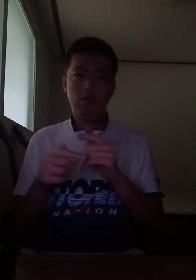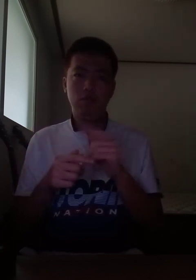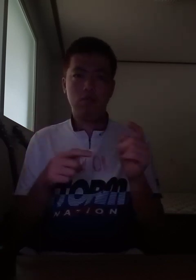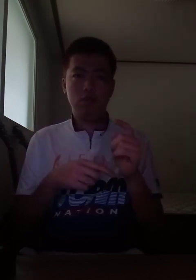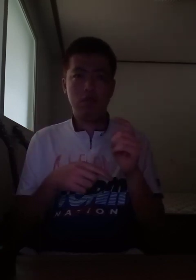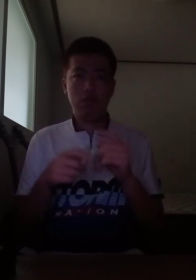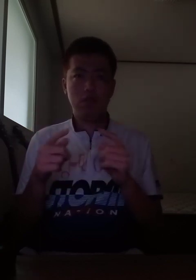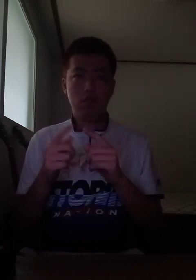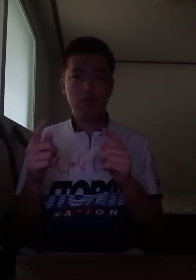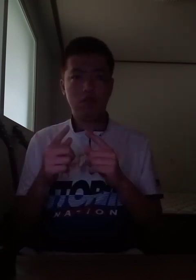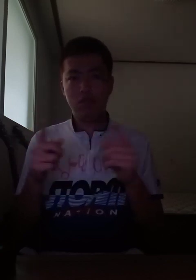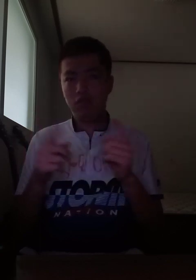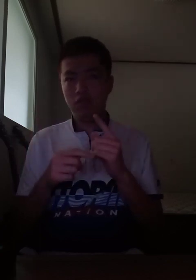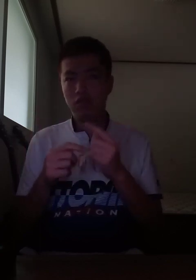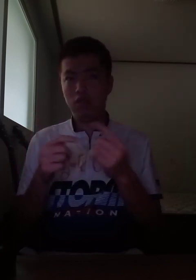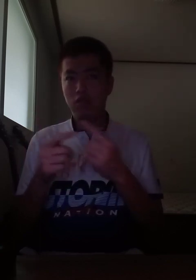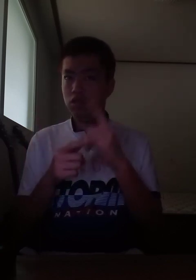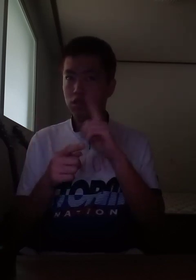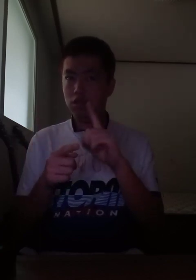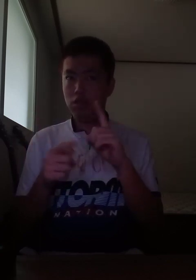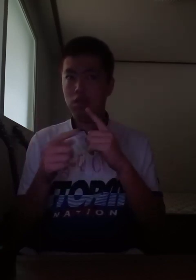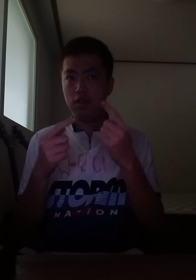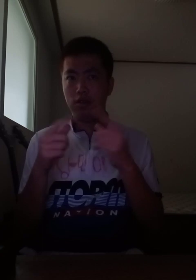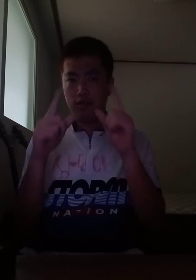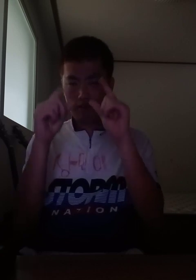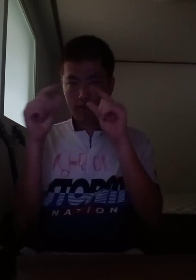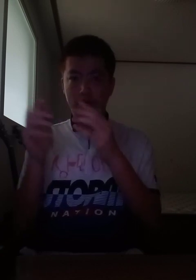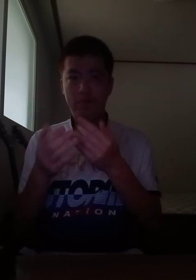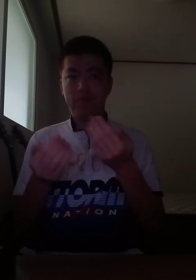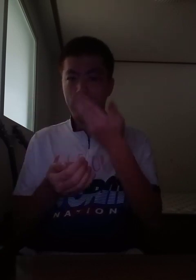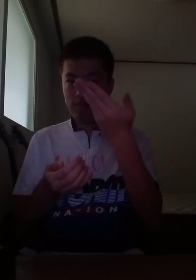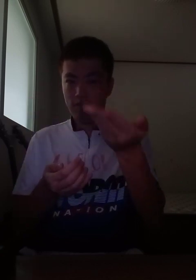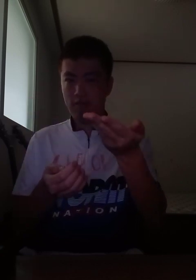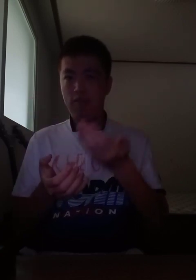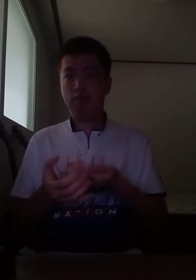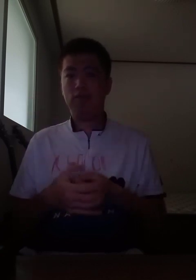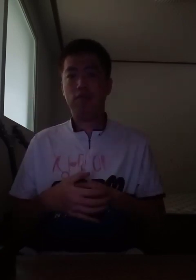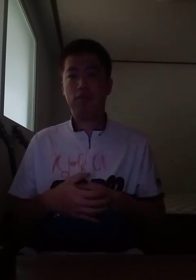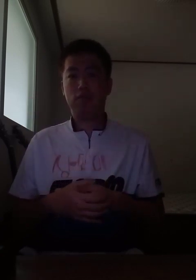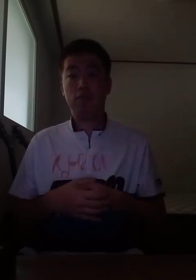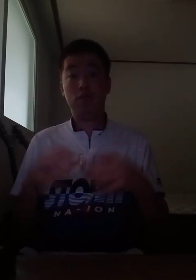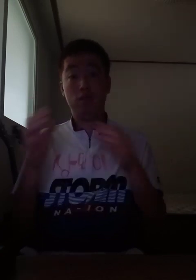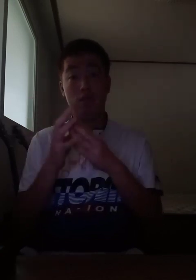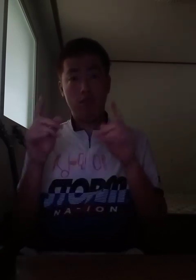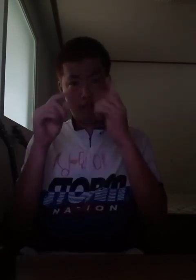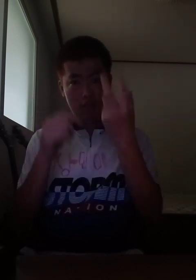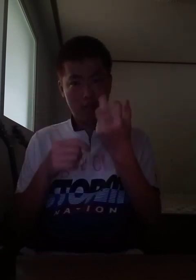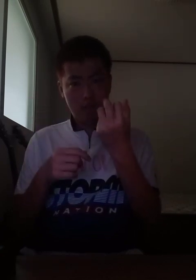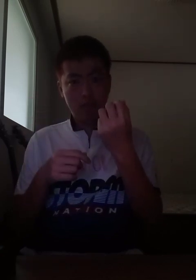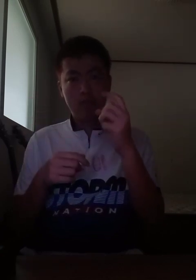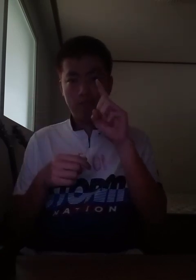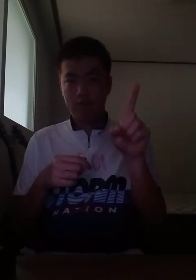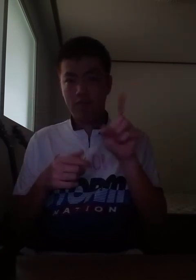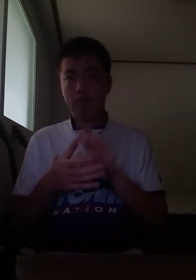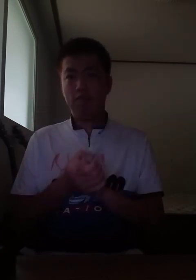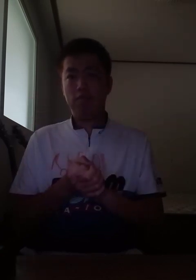위한 대책이 쏟아지고 있는데 제대로 되고 있는지 1차 카메라가 확인해봤습니다. 먼저 비상벨을 찾아봤습니다. CCTV가